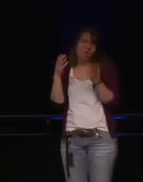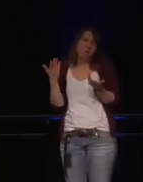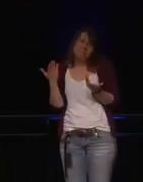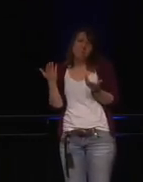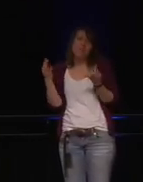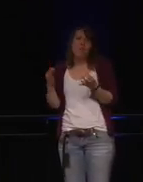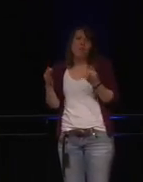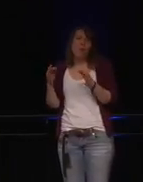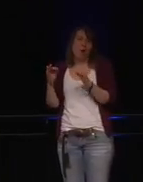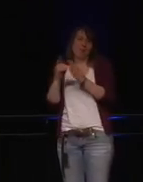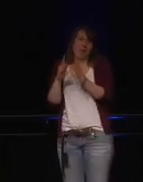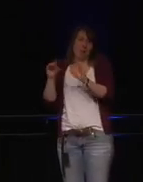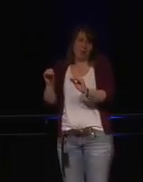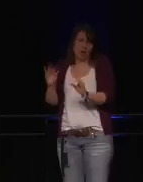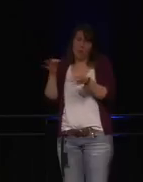datos.